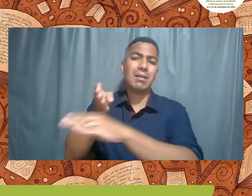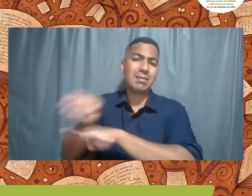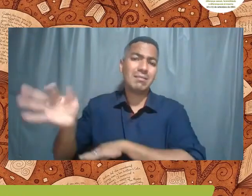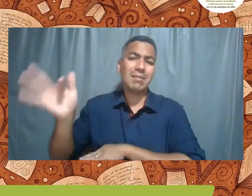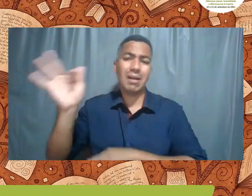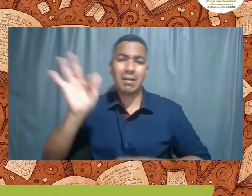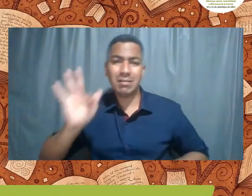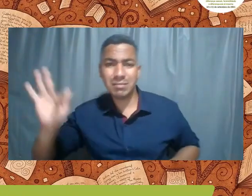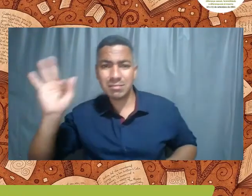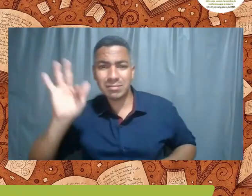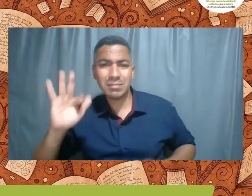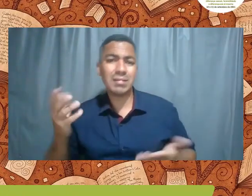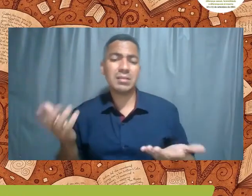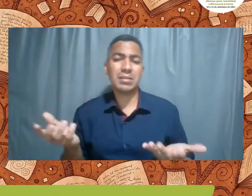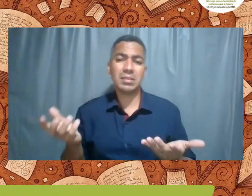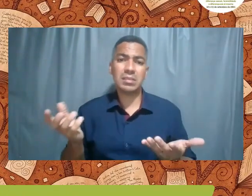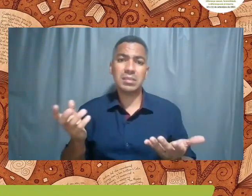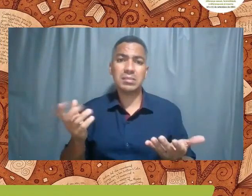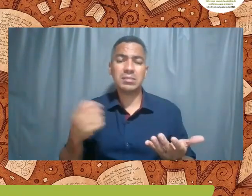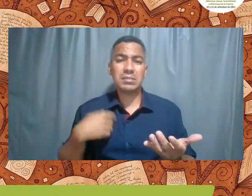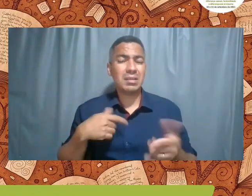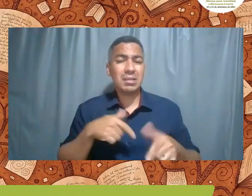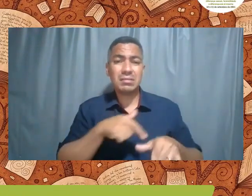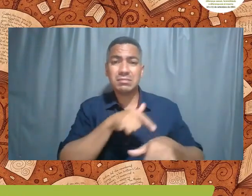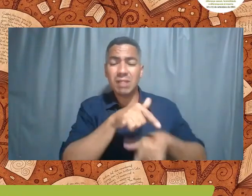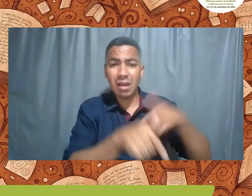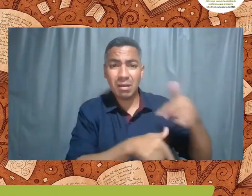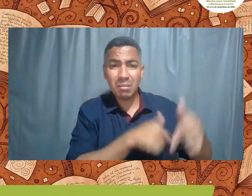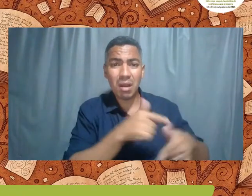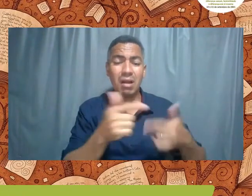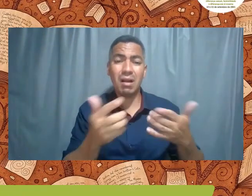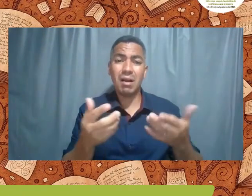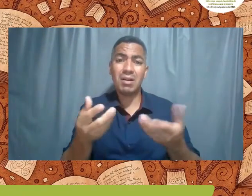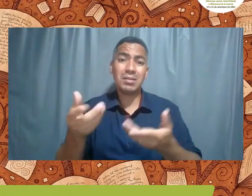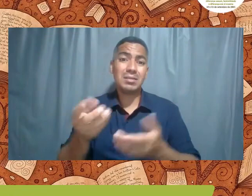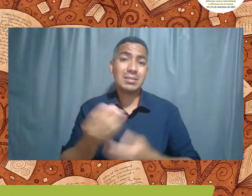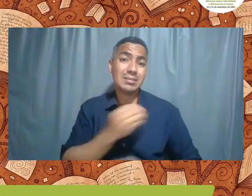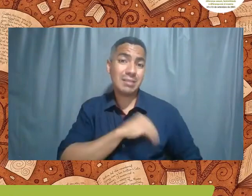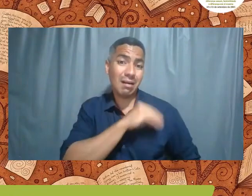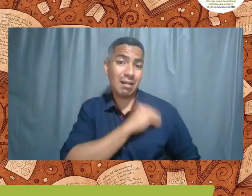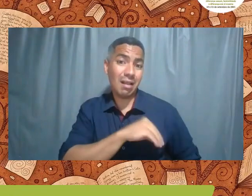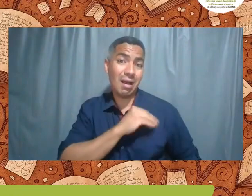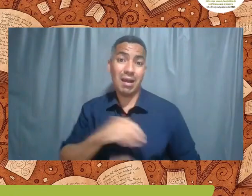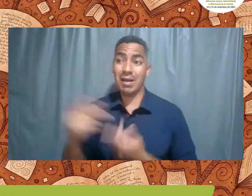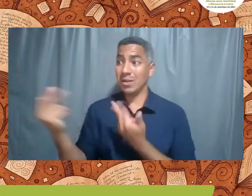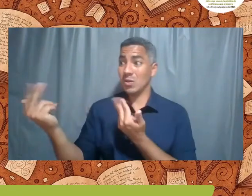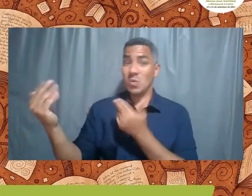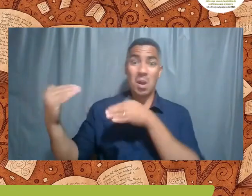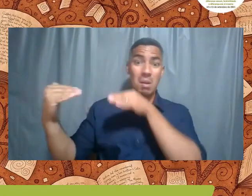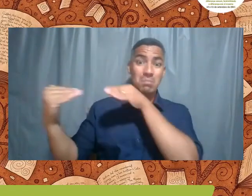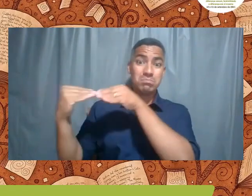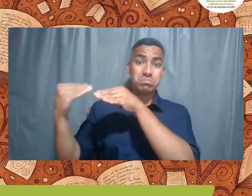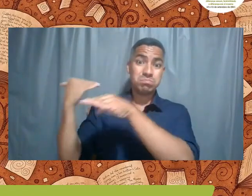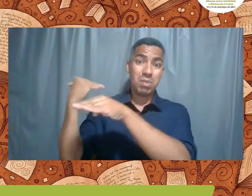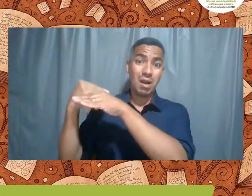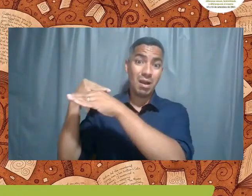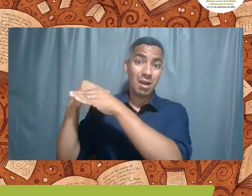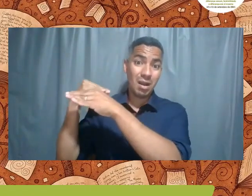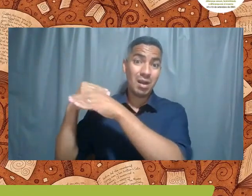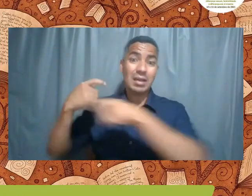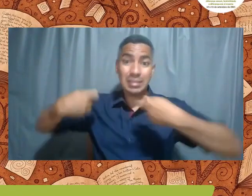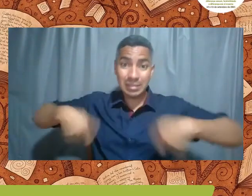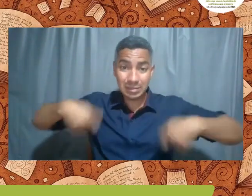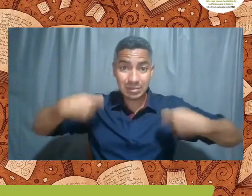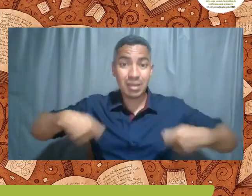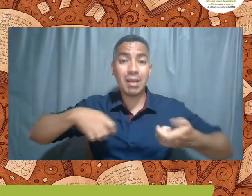ter condições laborais melhores, né, iguais a dos homens, né, de maneira que os homens deixariam